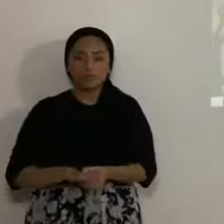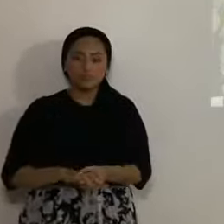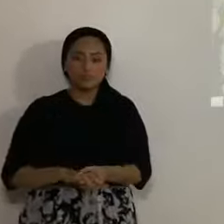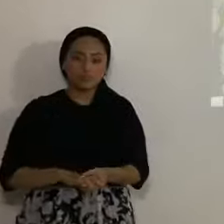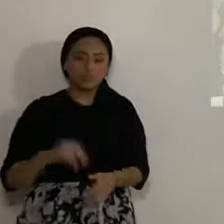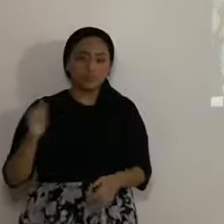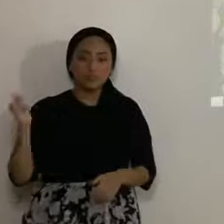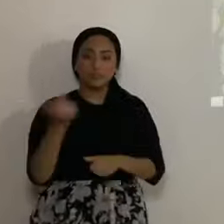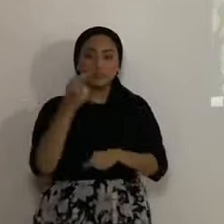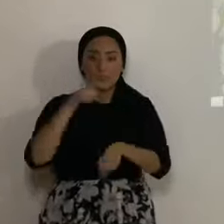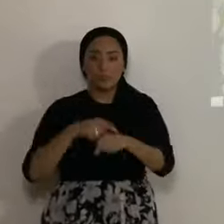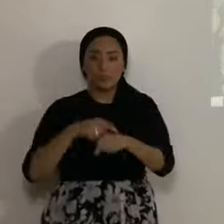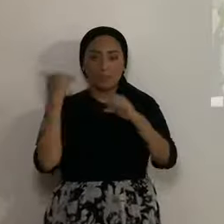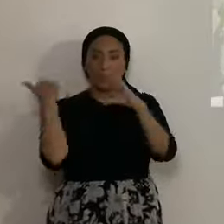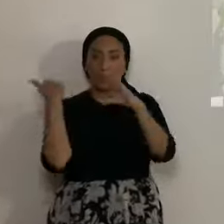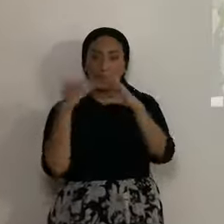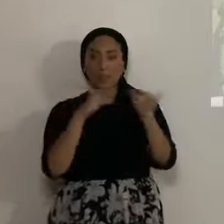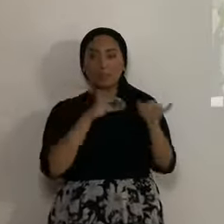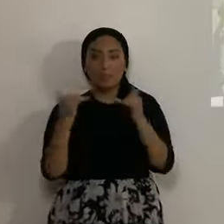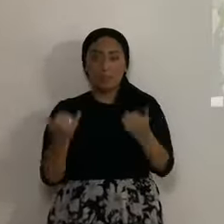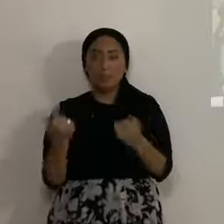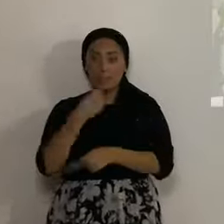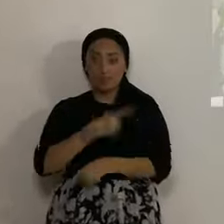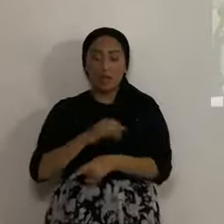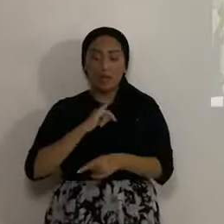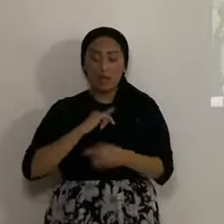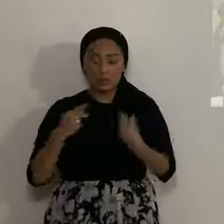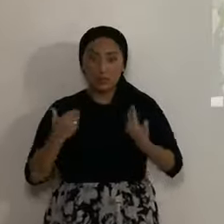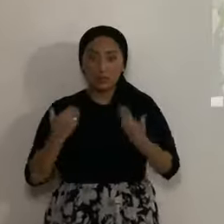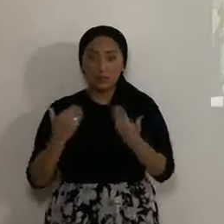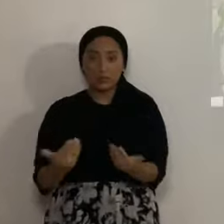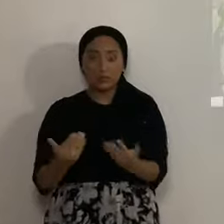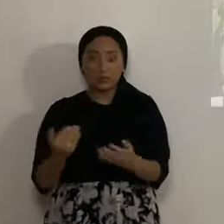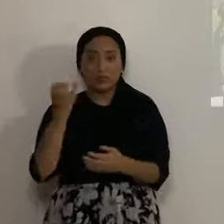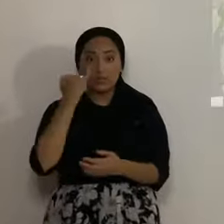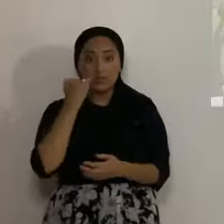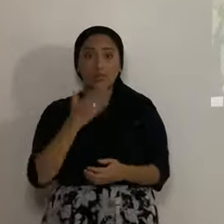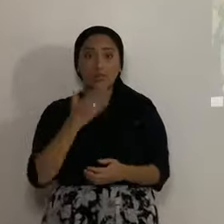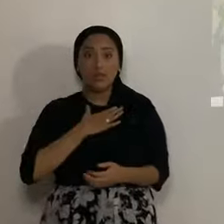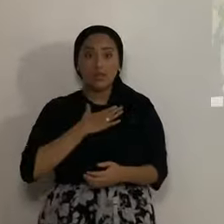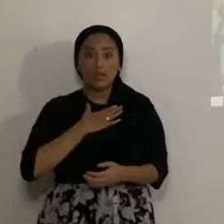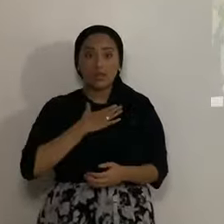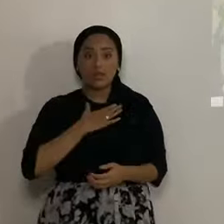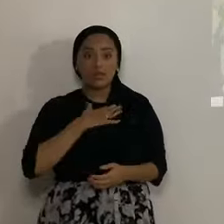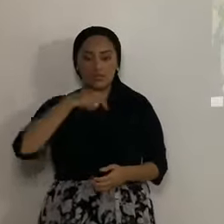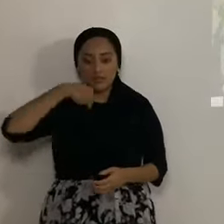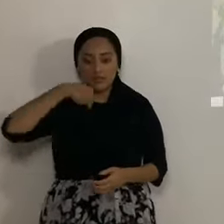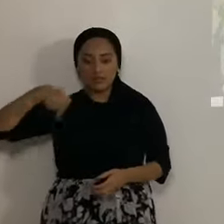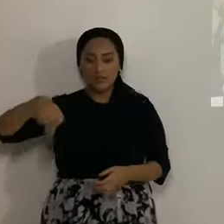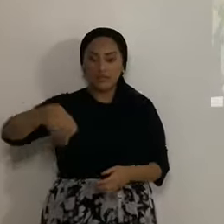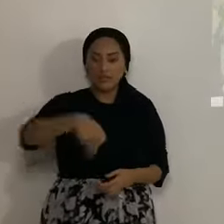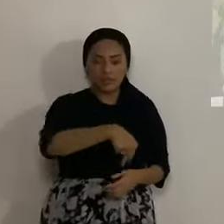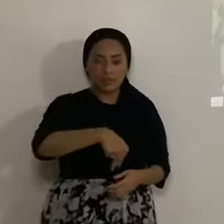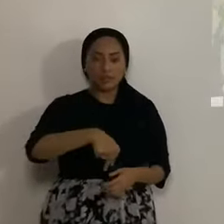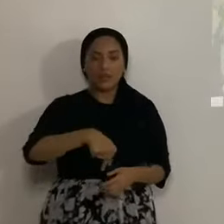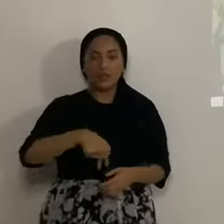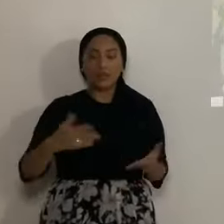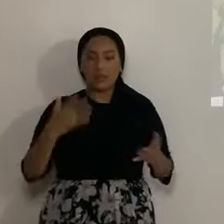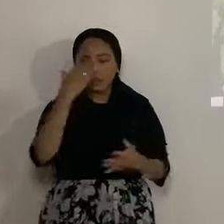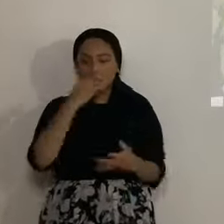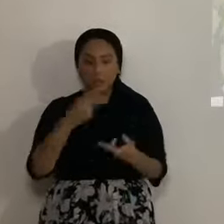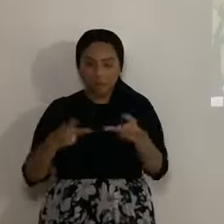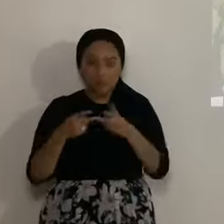todo el tiempo estar enviando mensajes es como ahora mismo yo lo hago y si me bajo de este precioso antar de piedra que